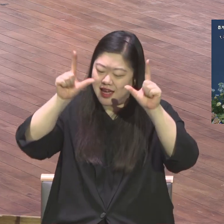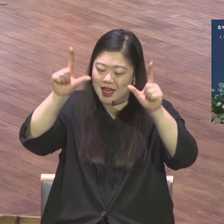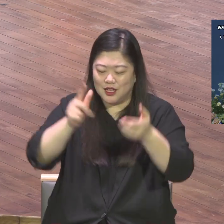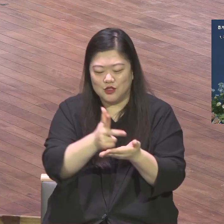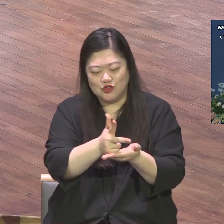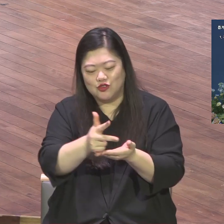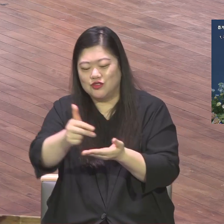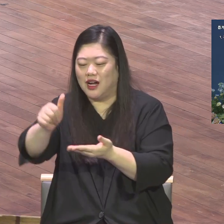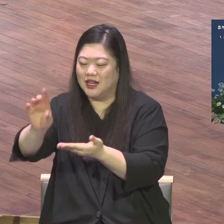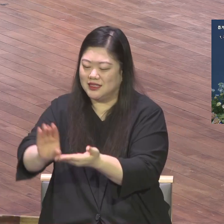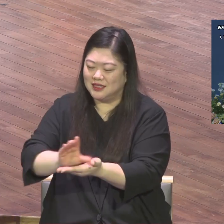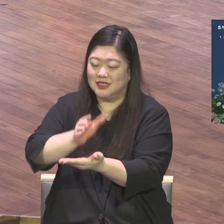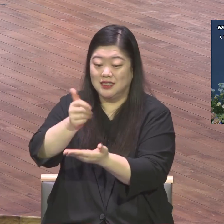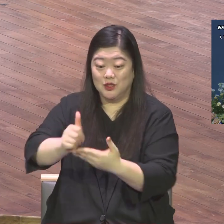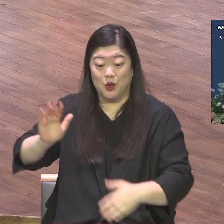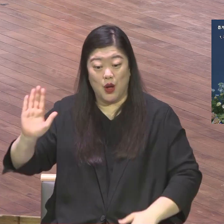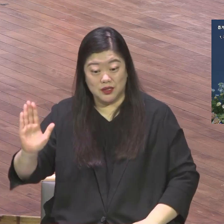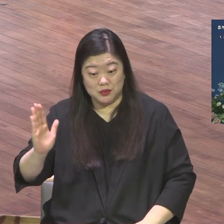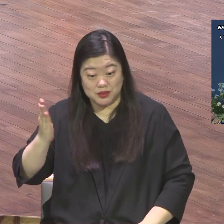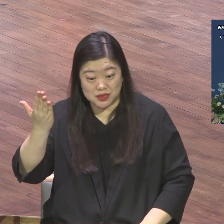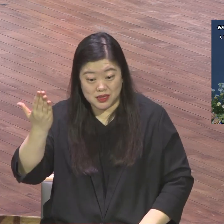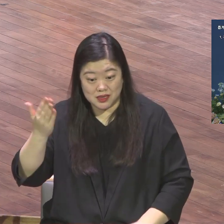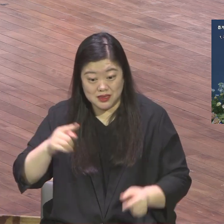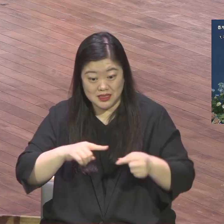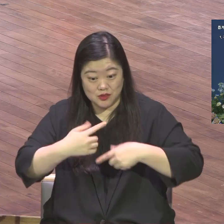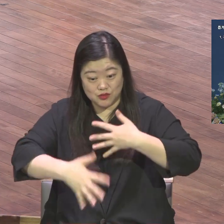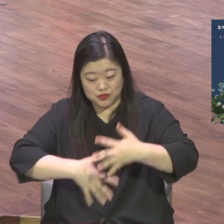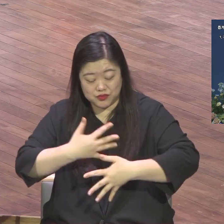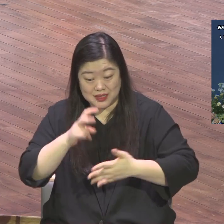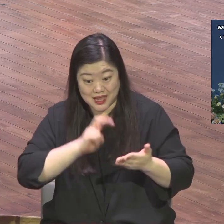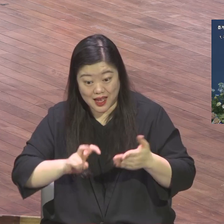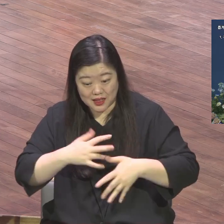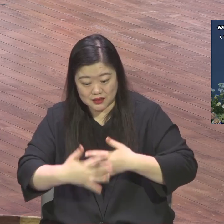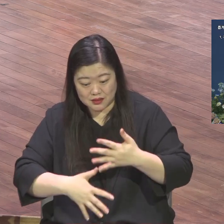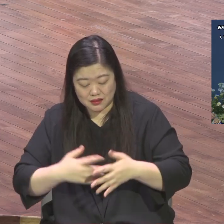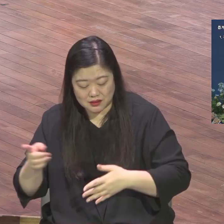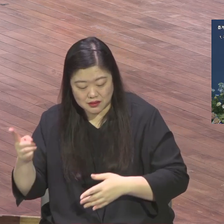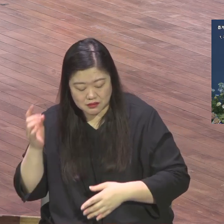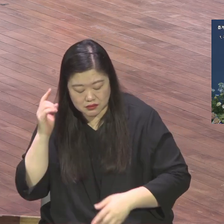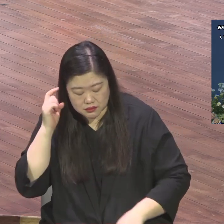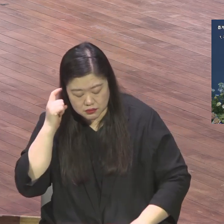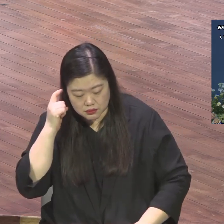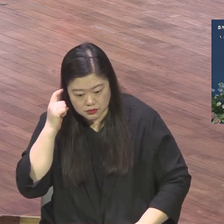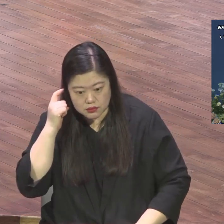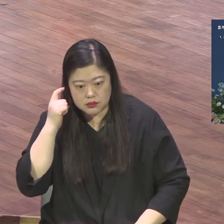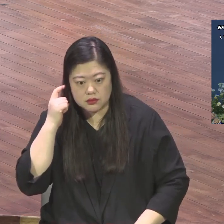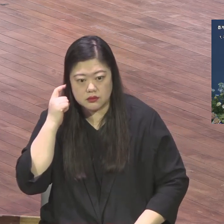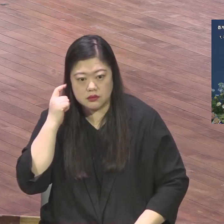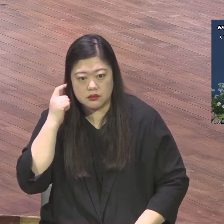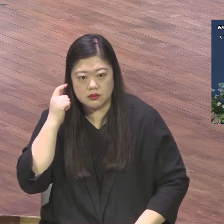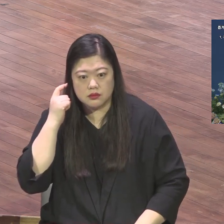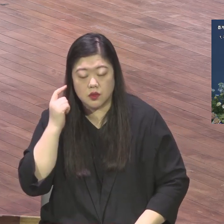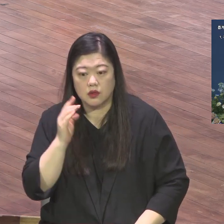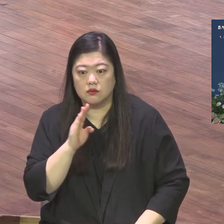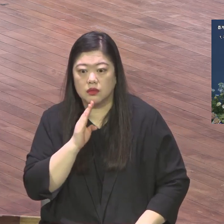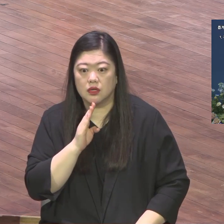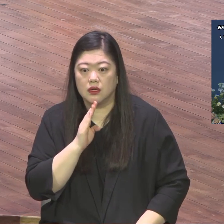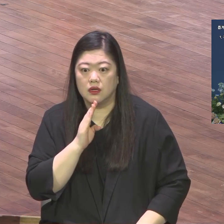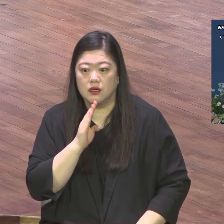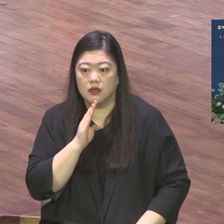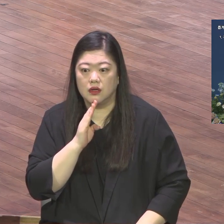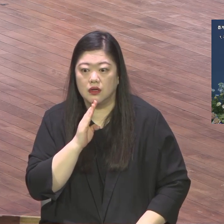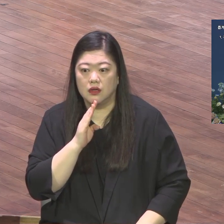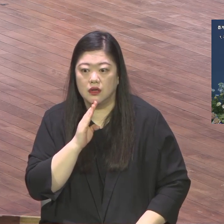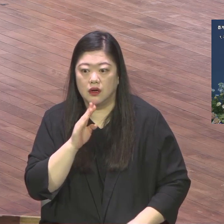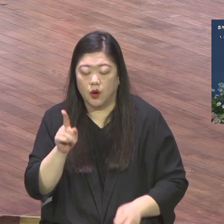되심을 어느 아는 거요. 아, 이 말이구나. 예수가 그리스도구나. 이 안드레스 목사님이